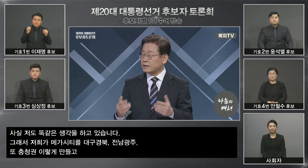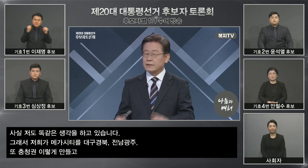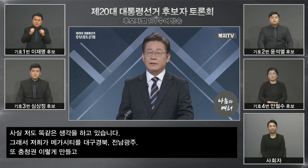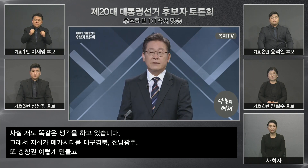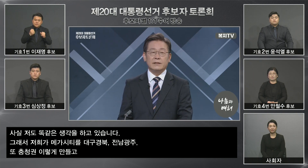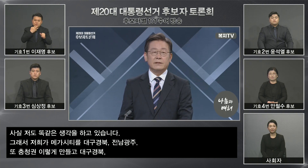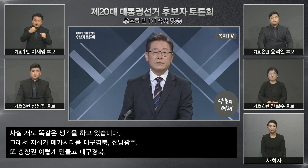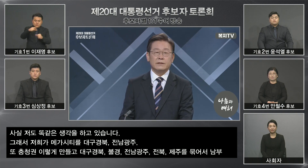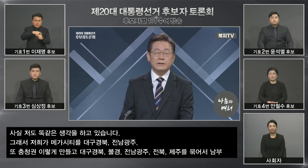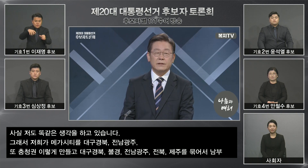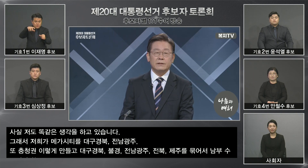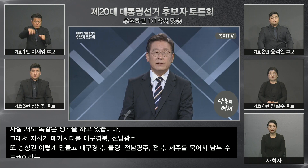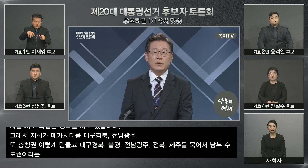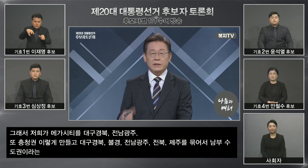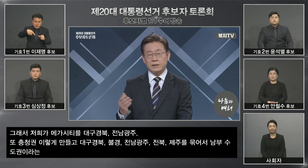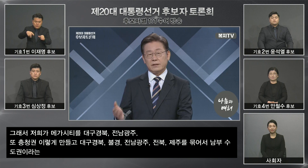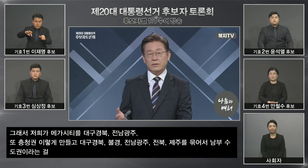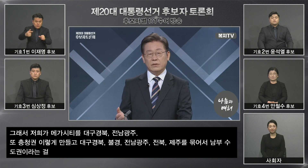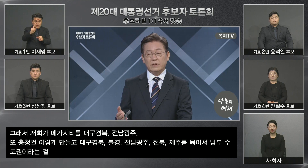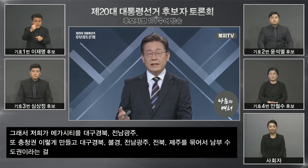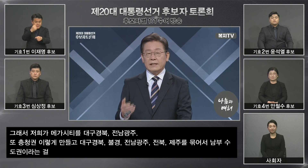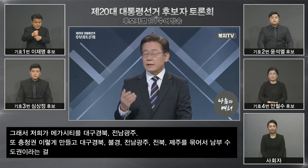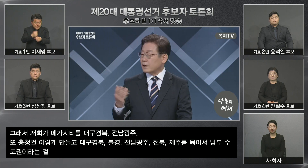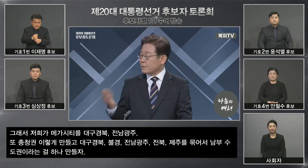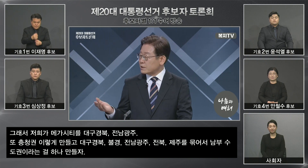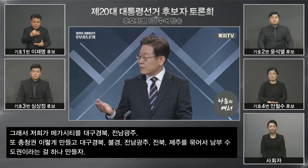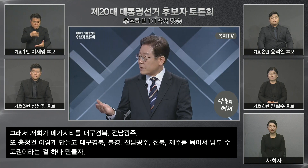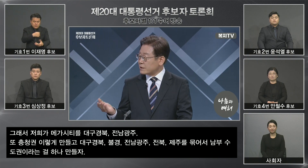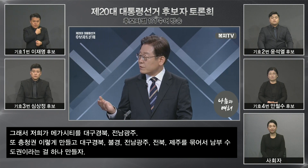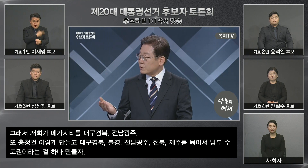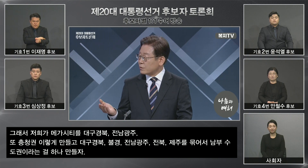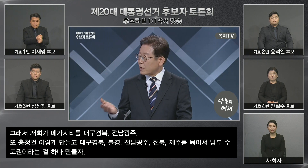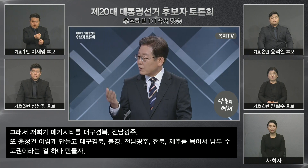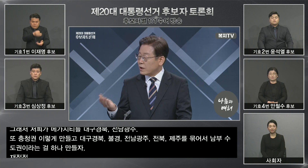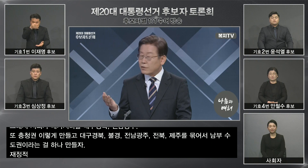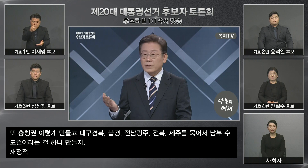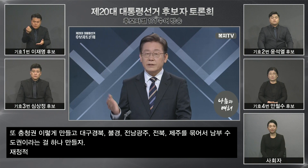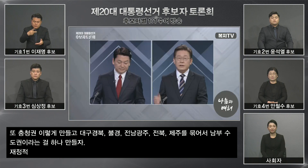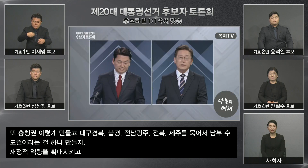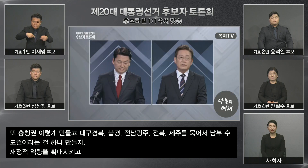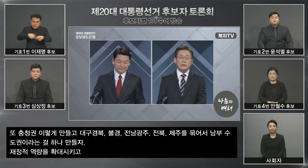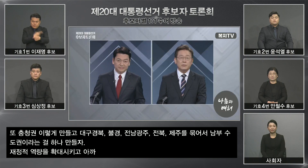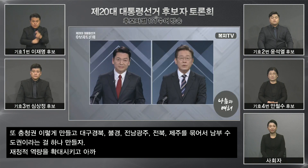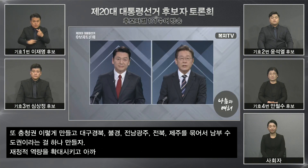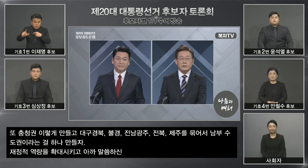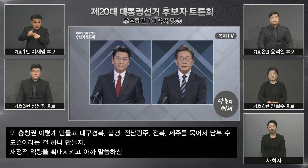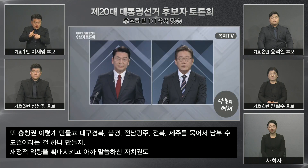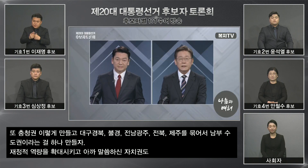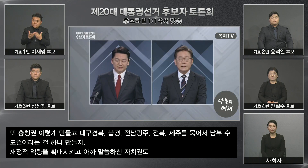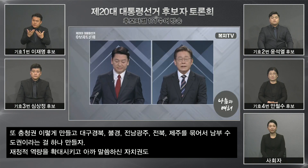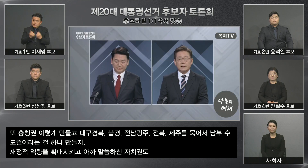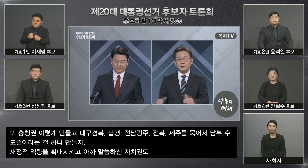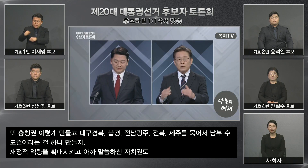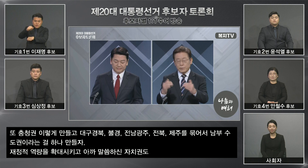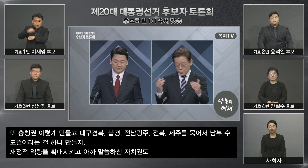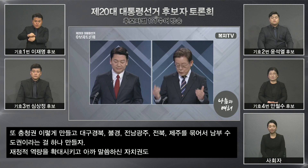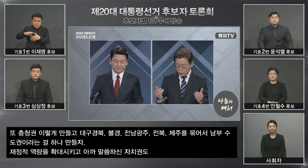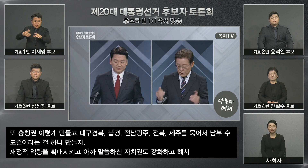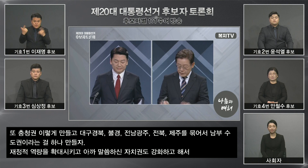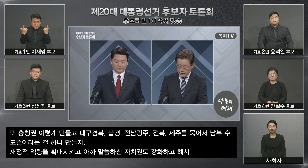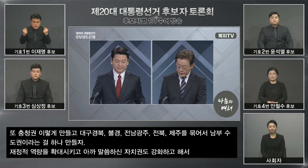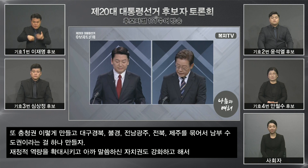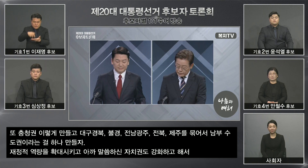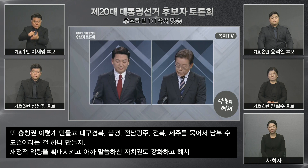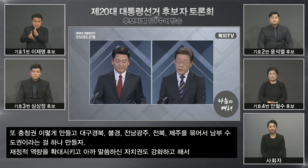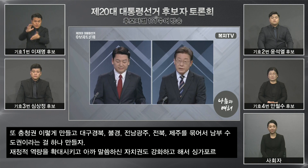만들자. 재정적 역량도 확대시키고 아까 말씀하신 자치권도 강화하고 해서 싱가포르 같은